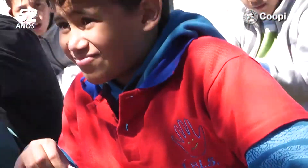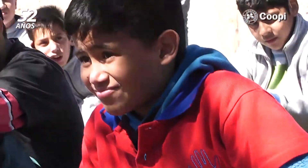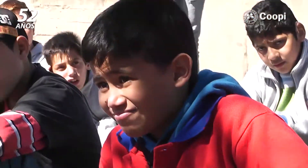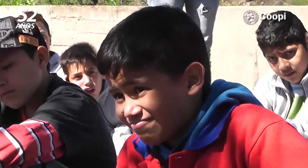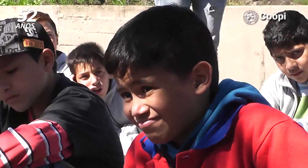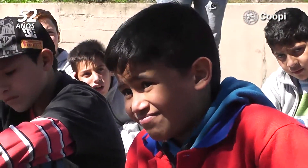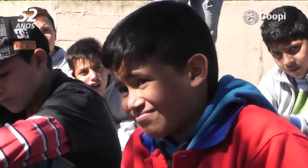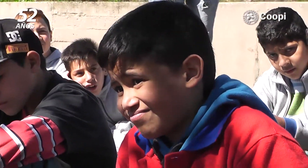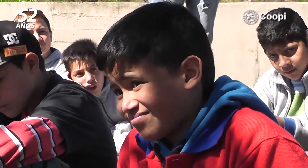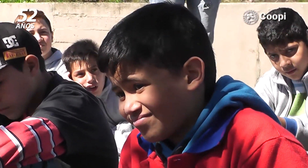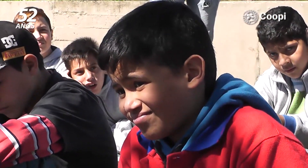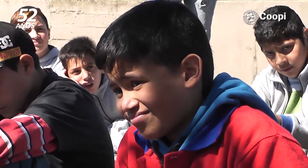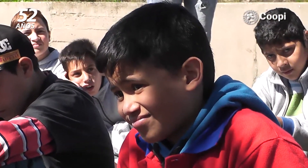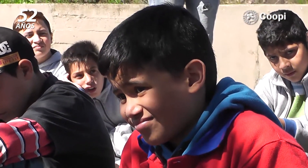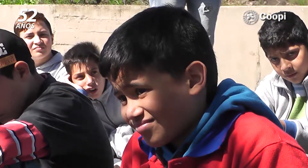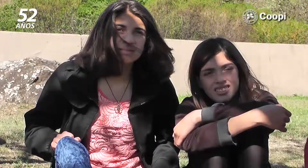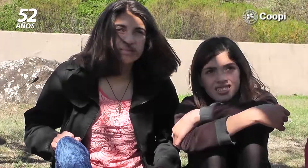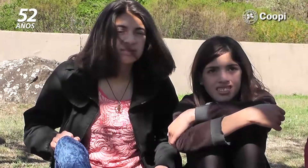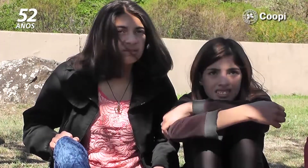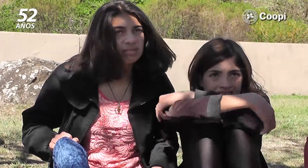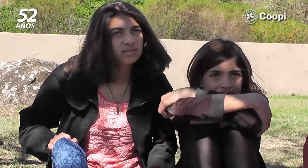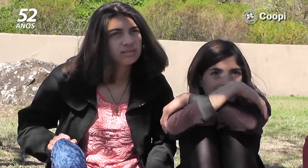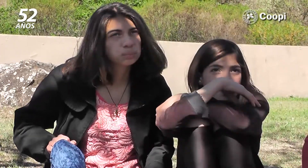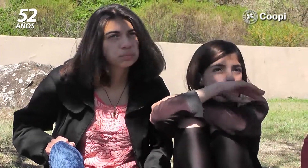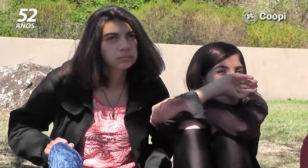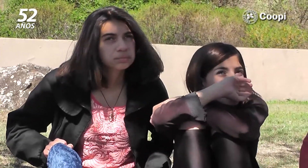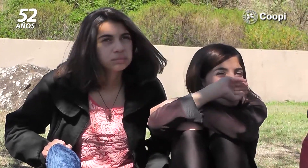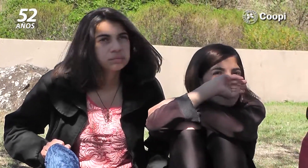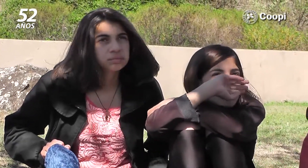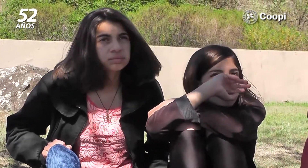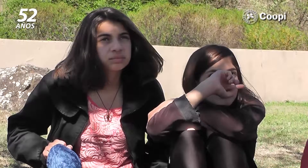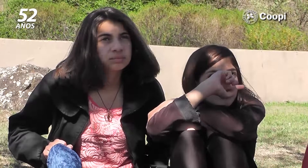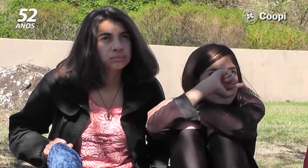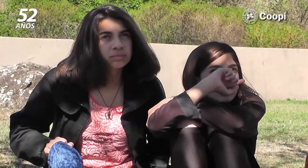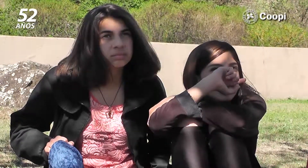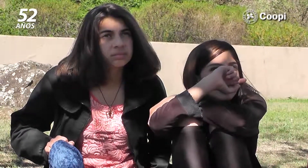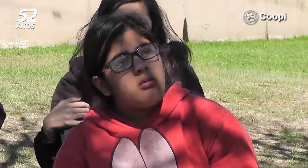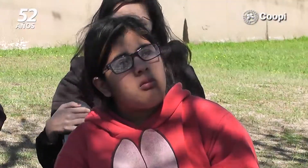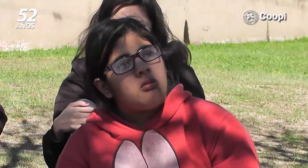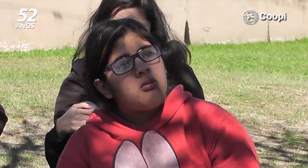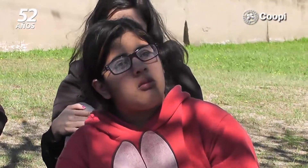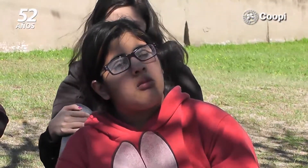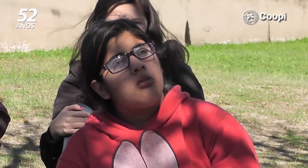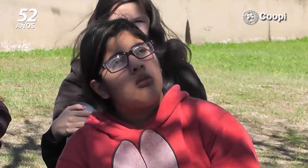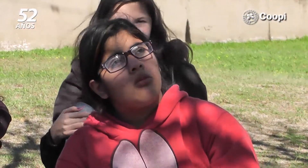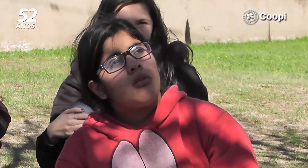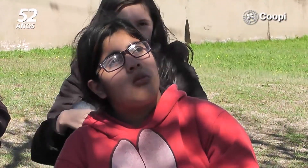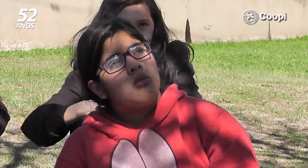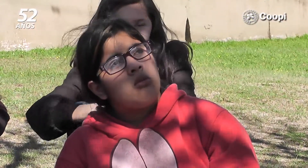ese bosque, hay muchas partes en el bosque que los han sacado, los han desmontado. Para